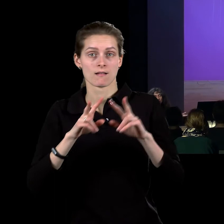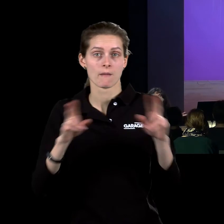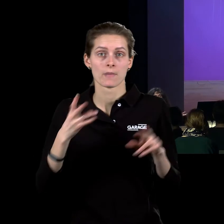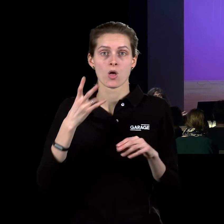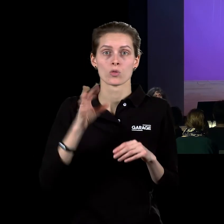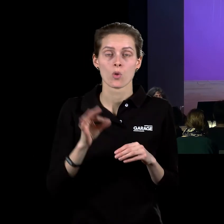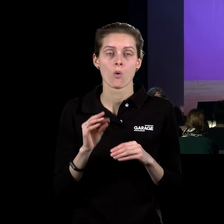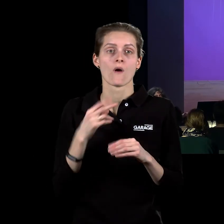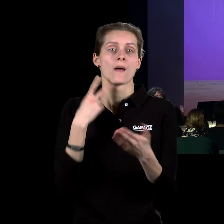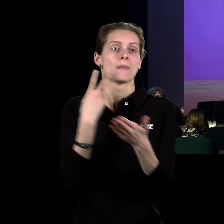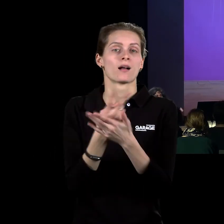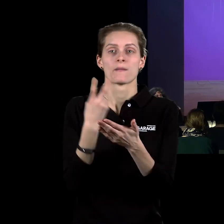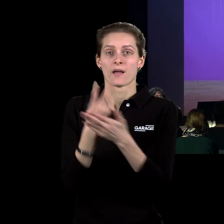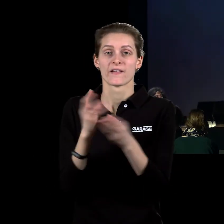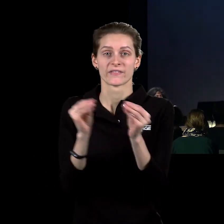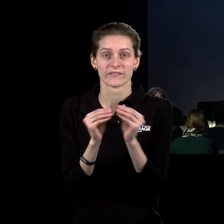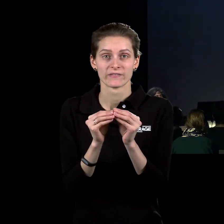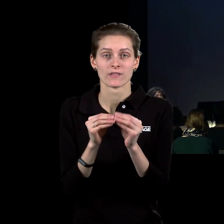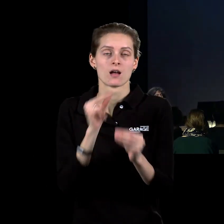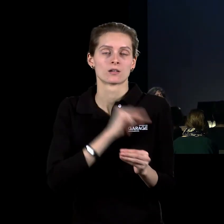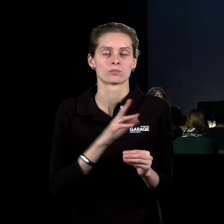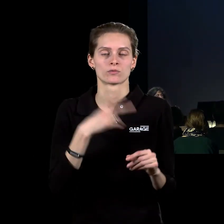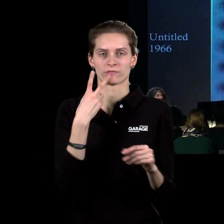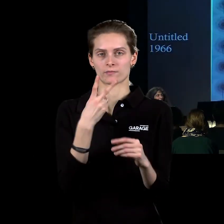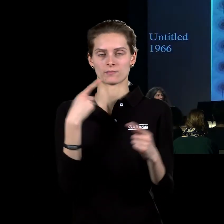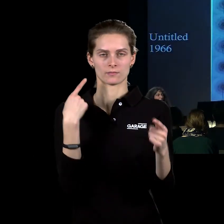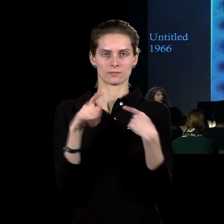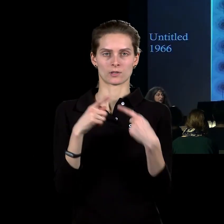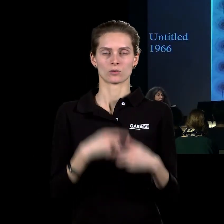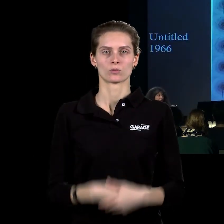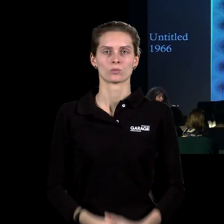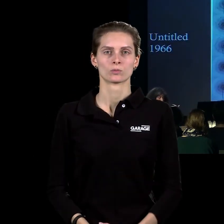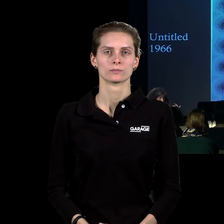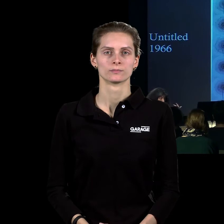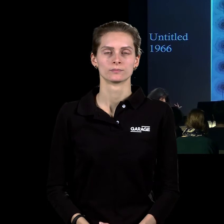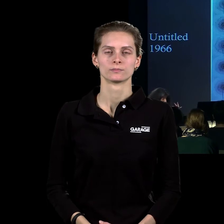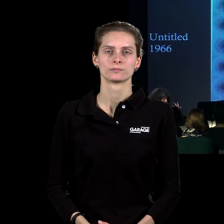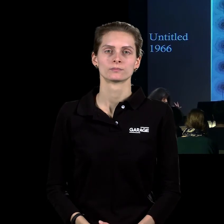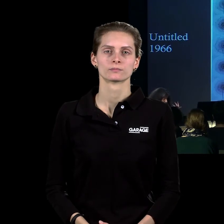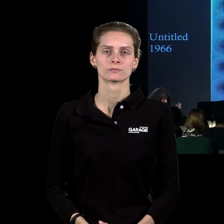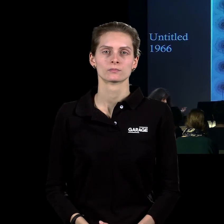новом выставлении эта работа будет выглядеть по-другому. Одним из